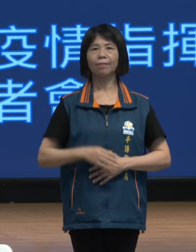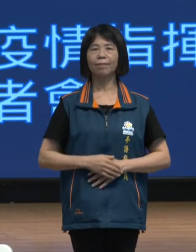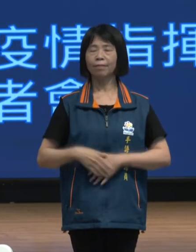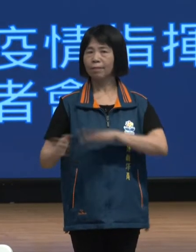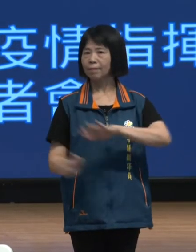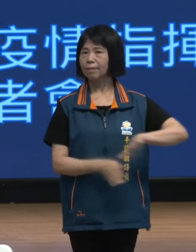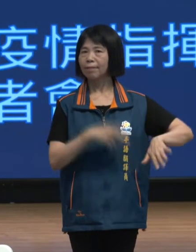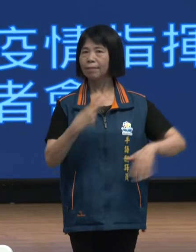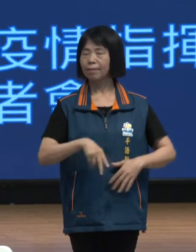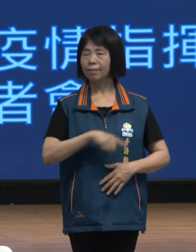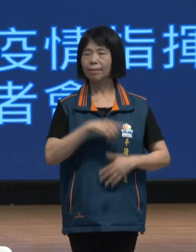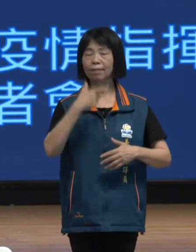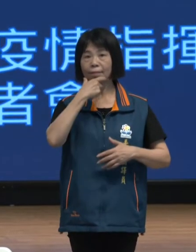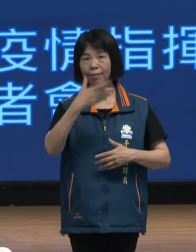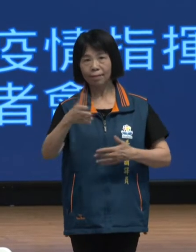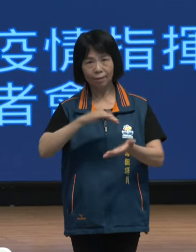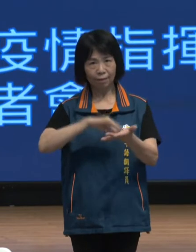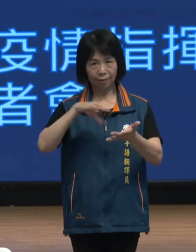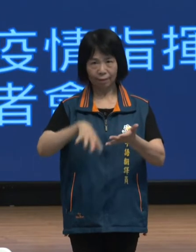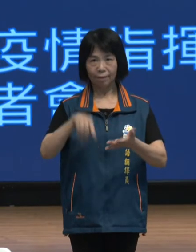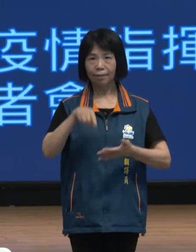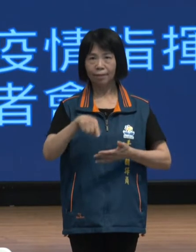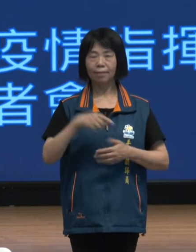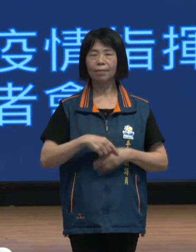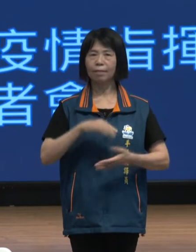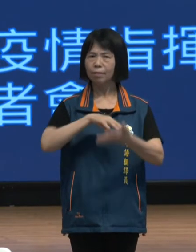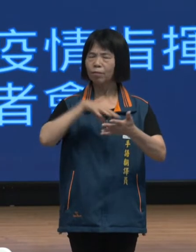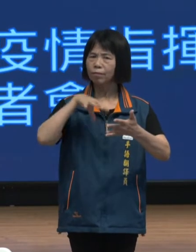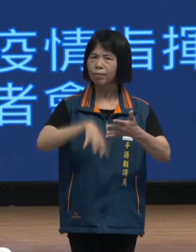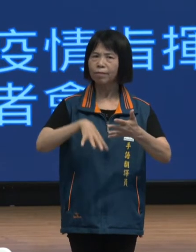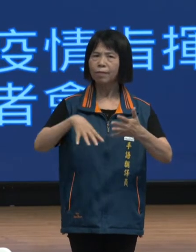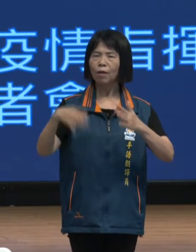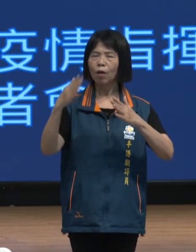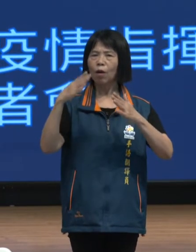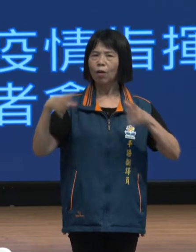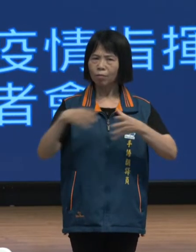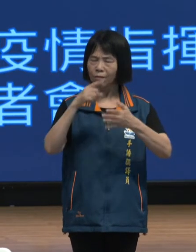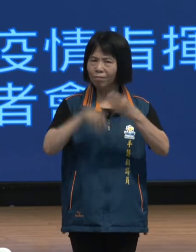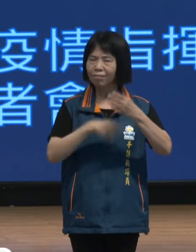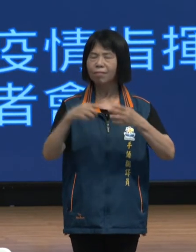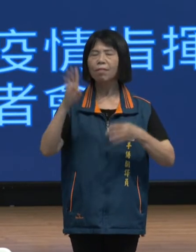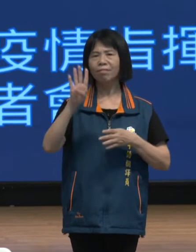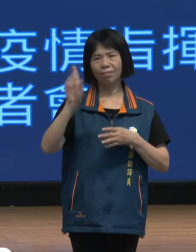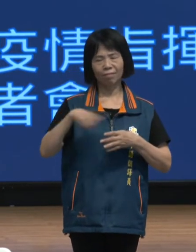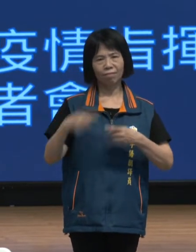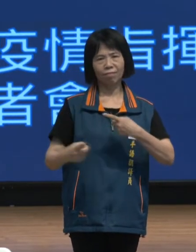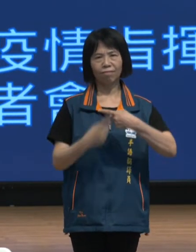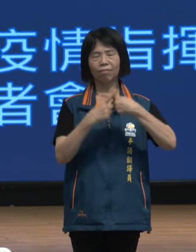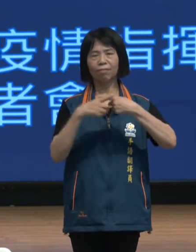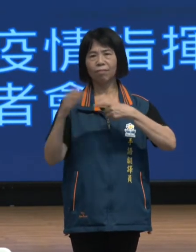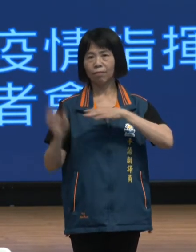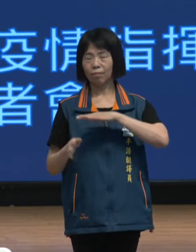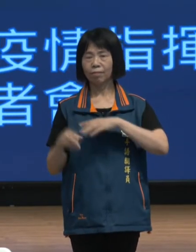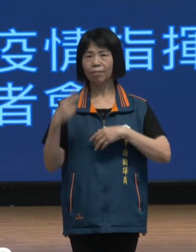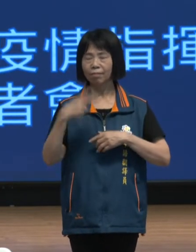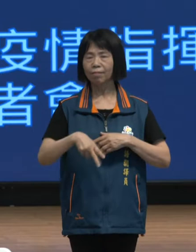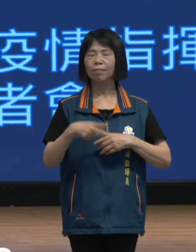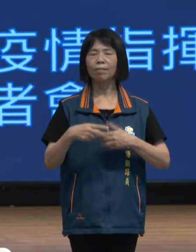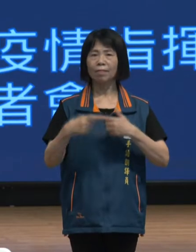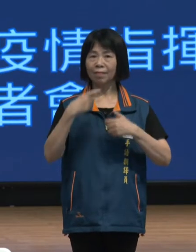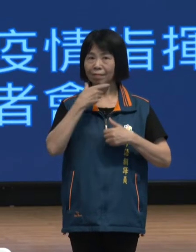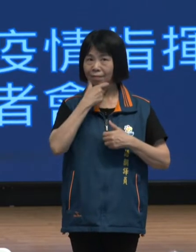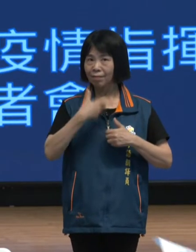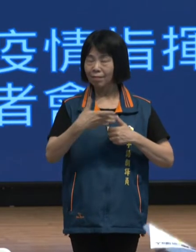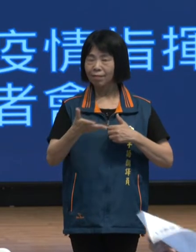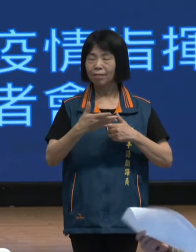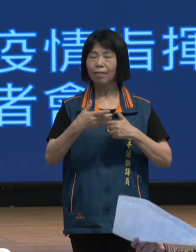另外在慈济医院的部分，院内的同事是4人，而另外有从慈济医院